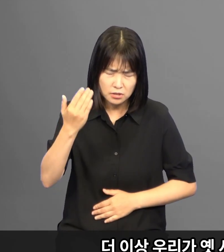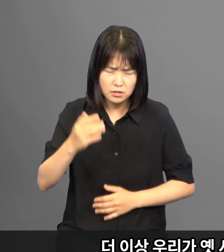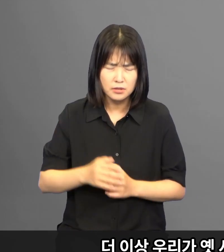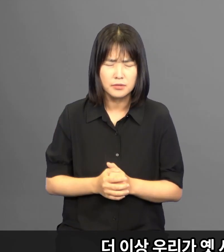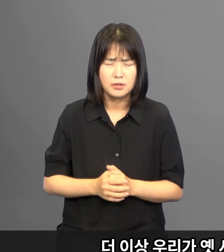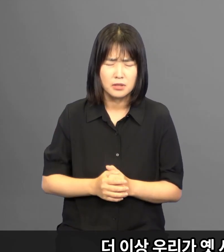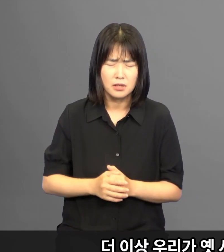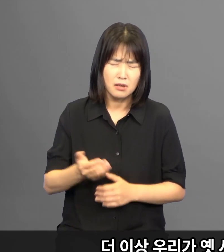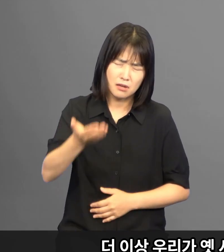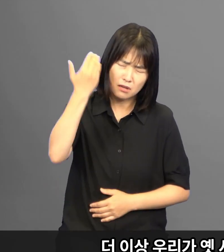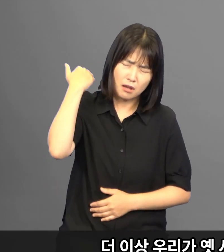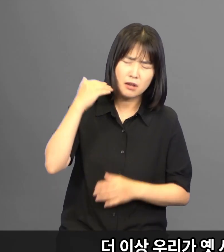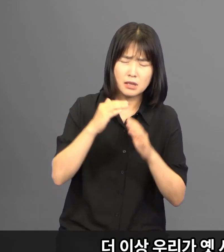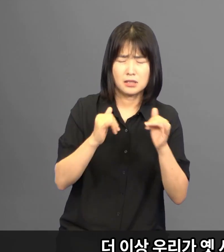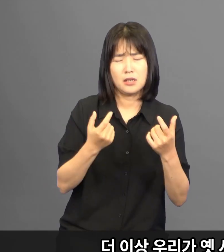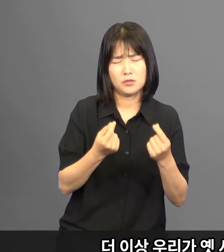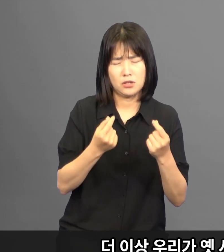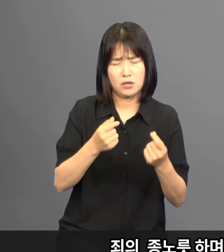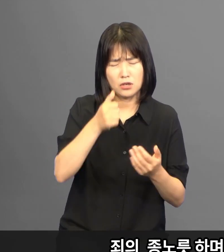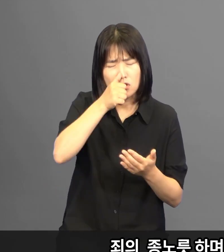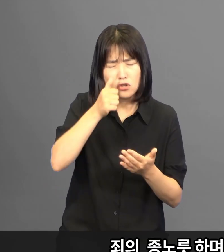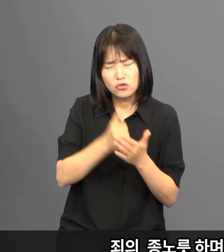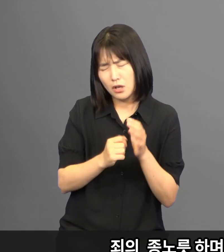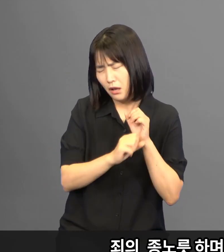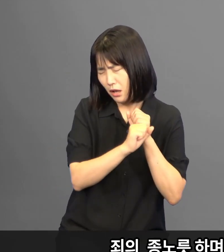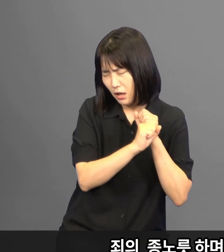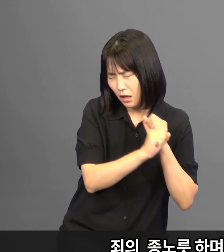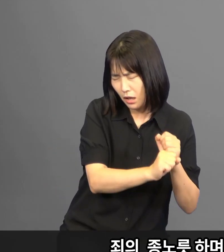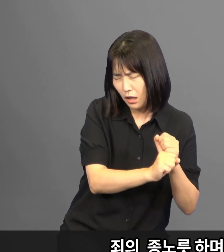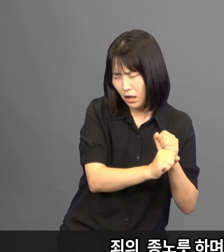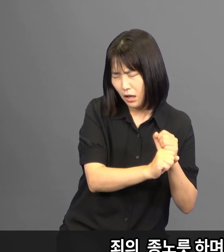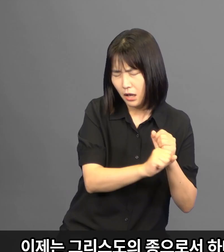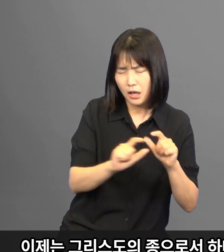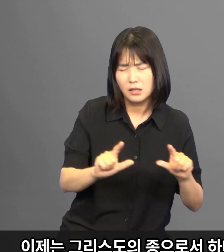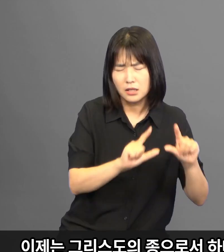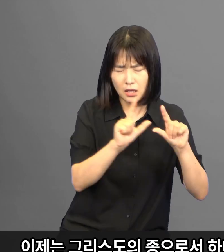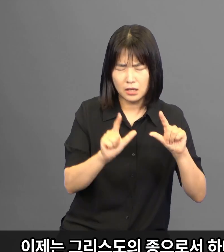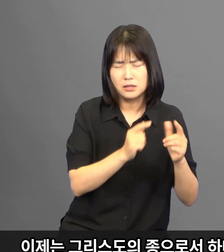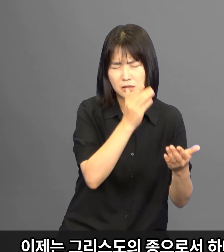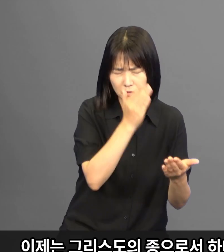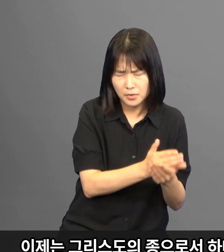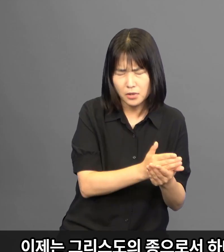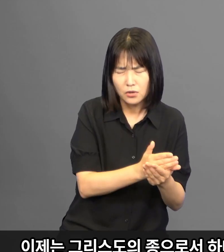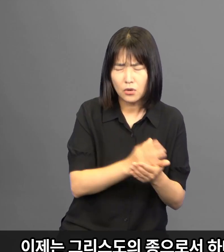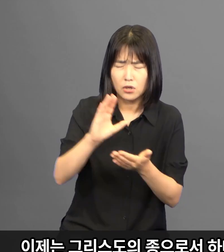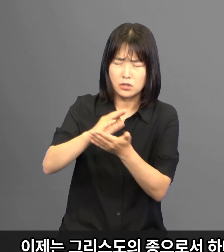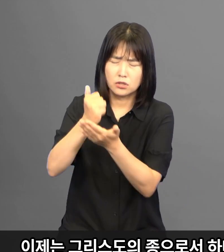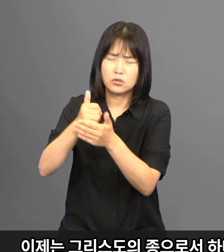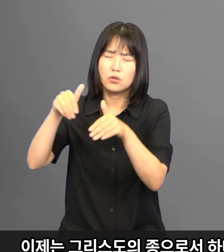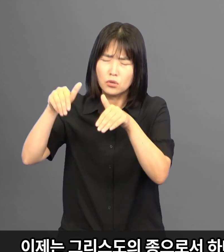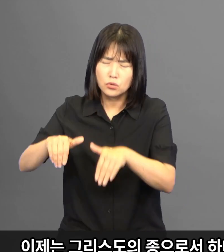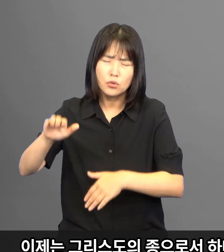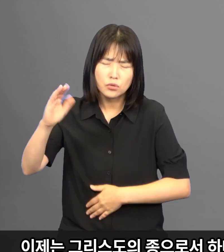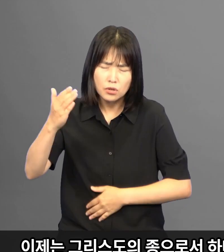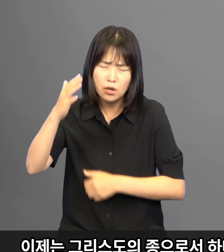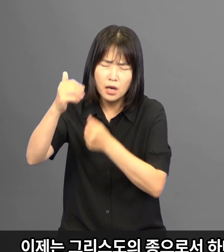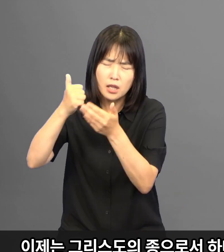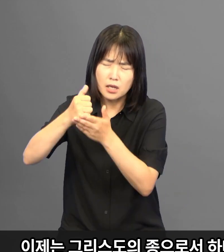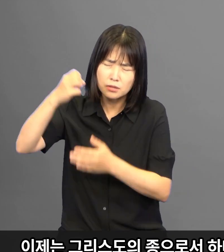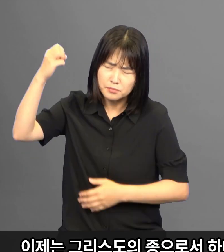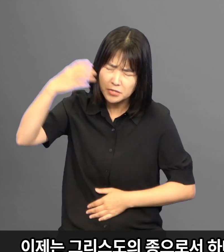우리가 옛사람처럼 하나님 주에 끌려 주의 종노릇하며 살아가지 않게 해주시고 이제는 그리스도의 종으로서 하나님의